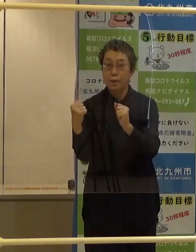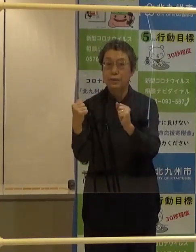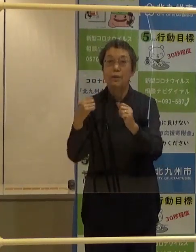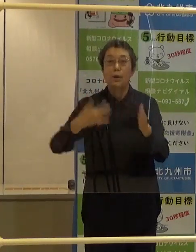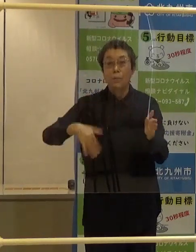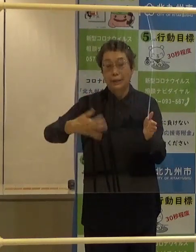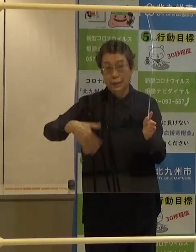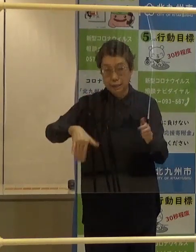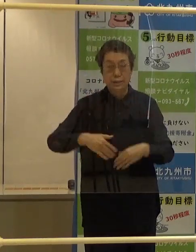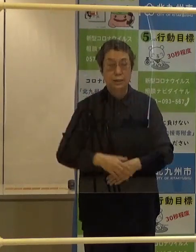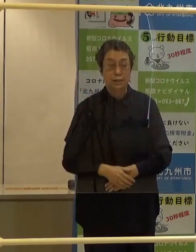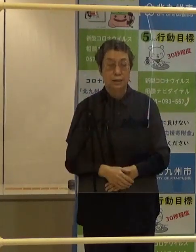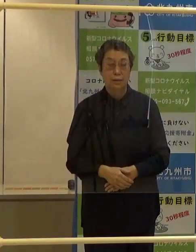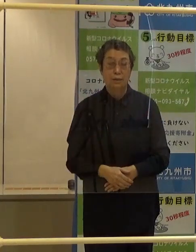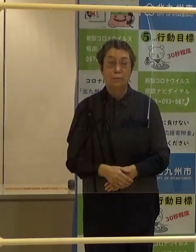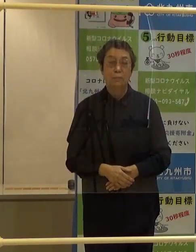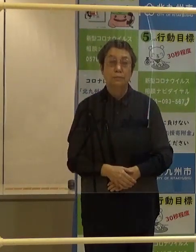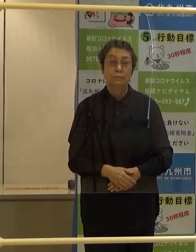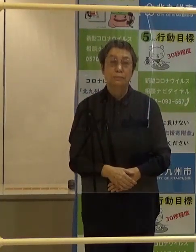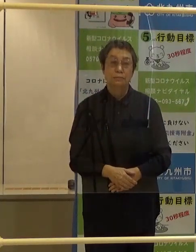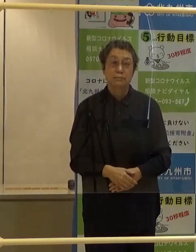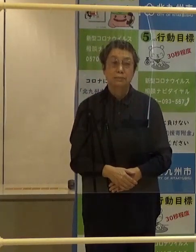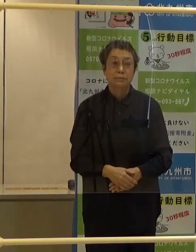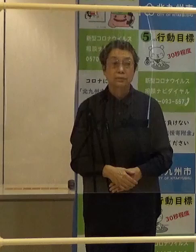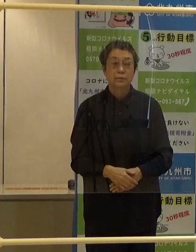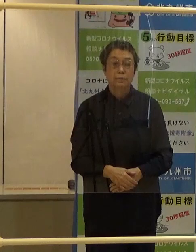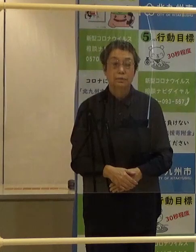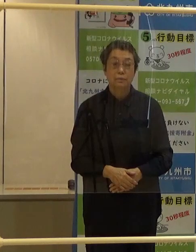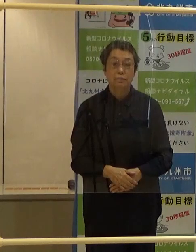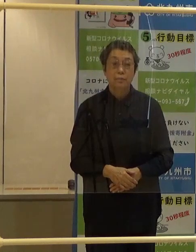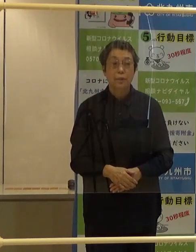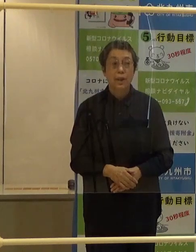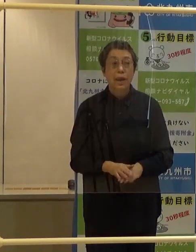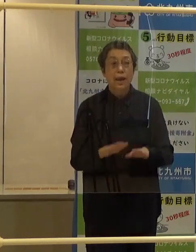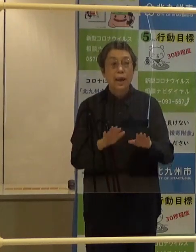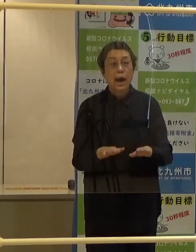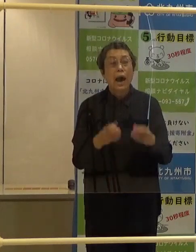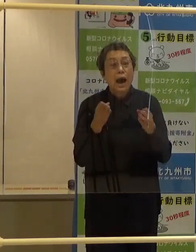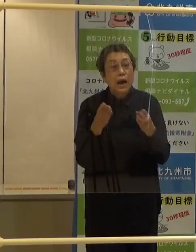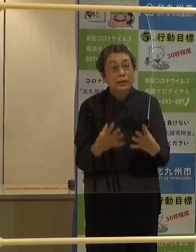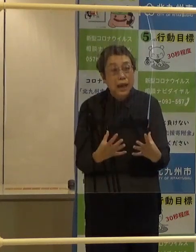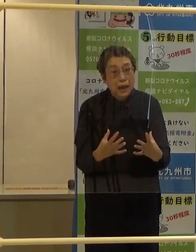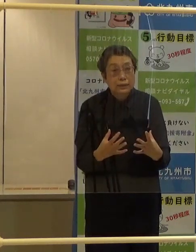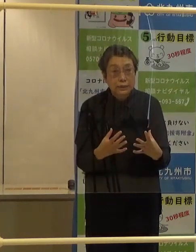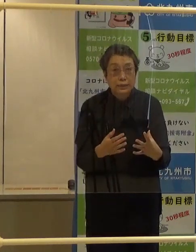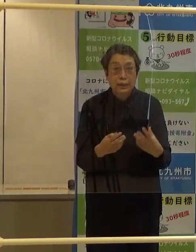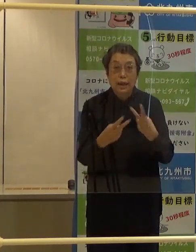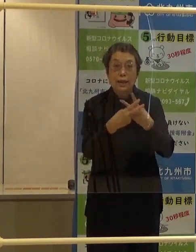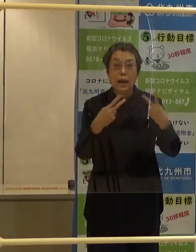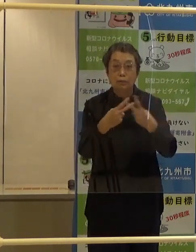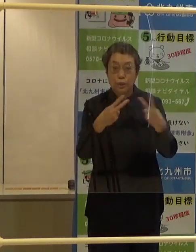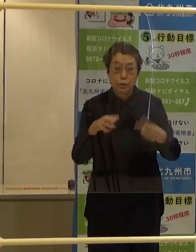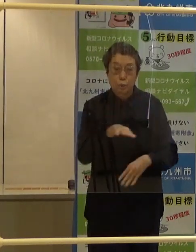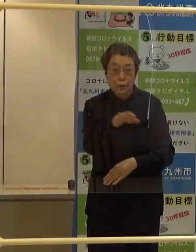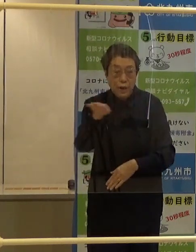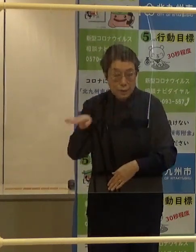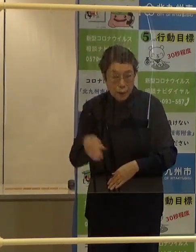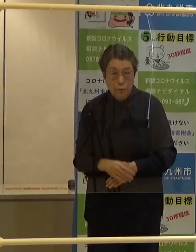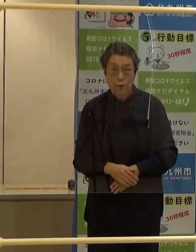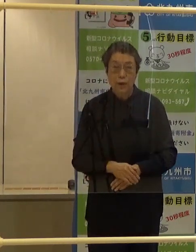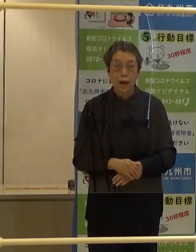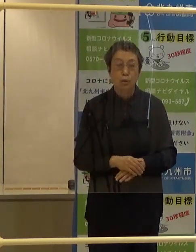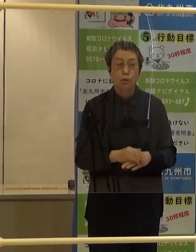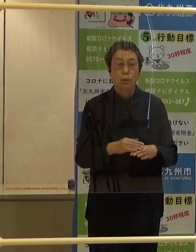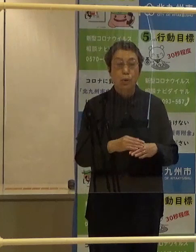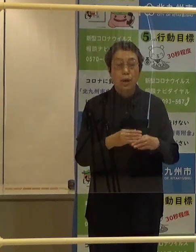、すでに現在の新執行部の皆様はこの PCR 検査